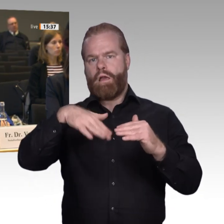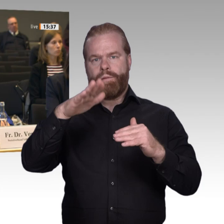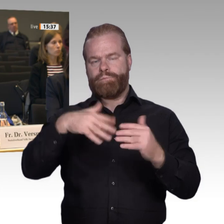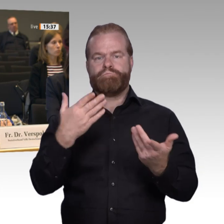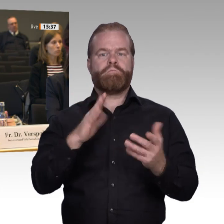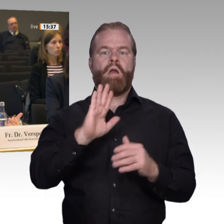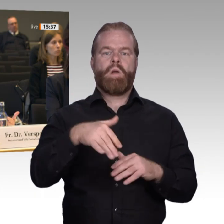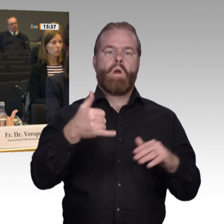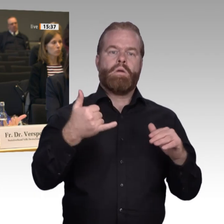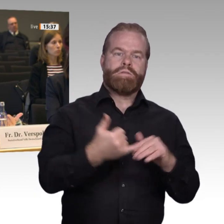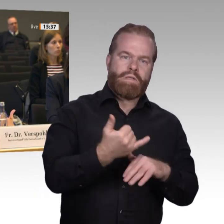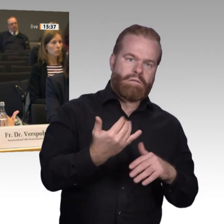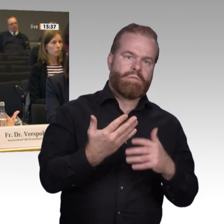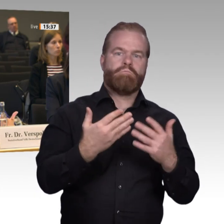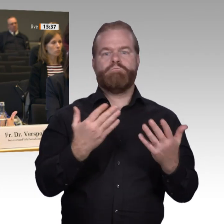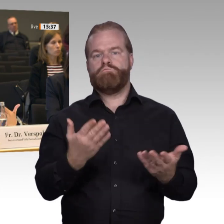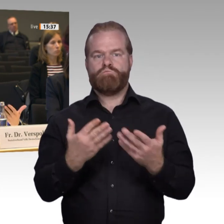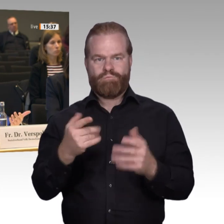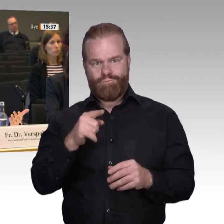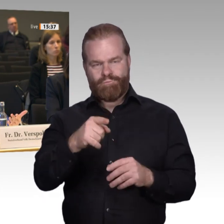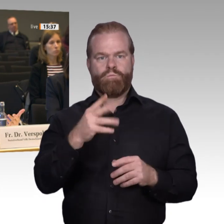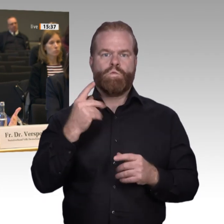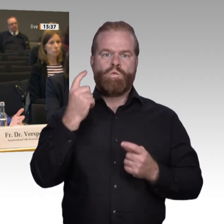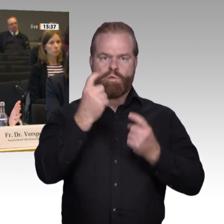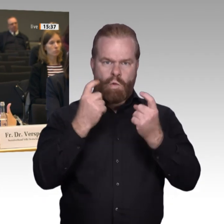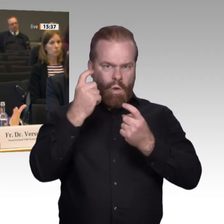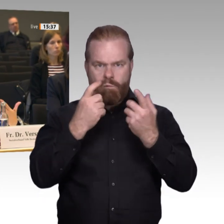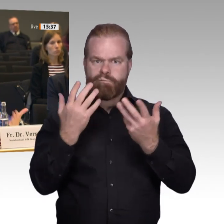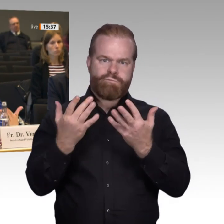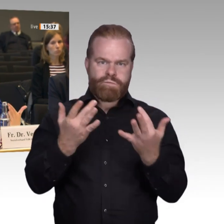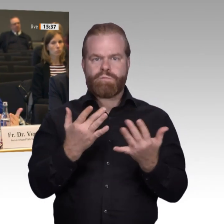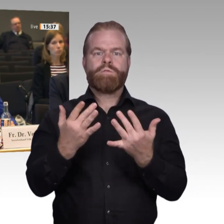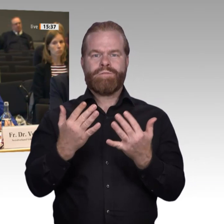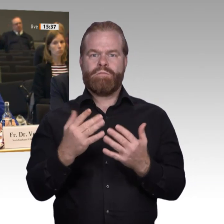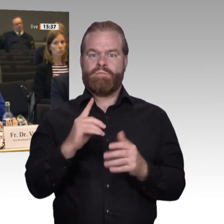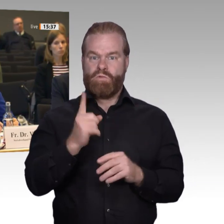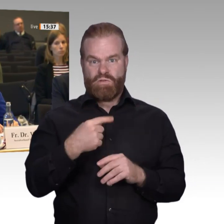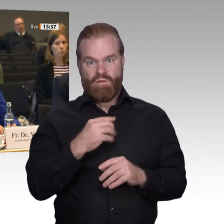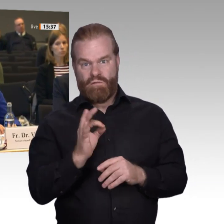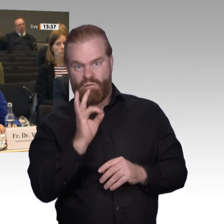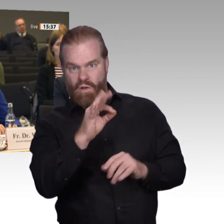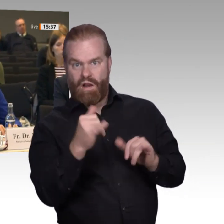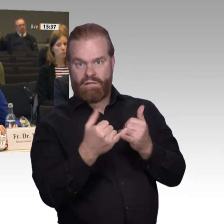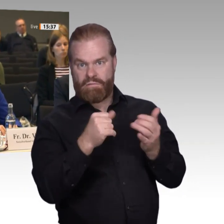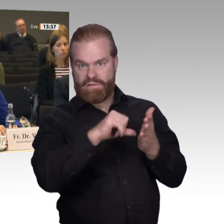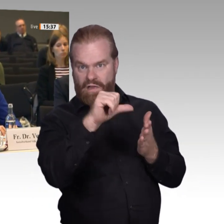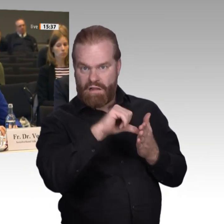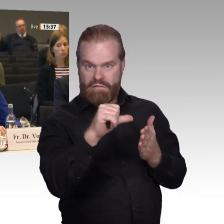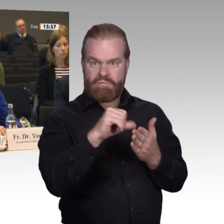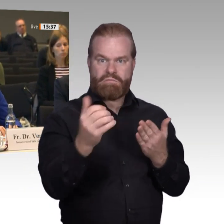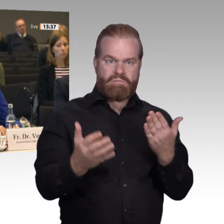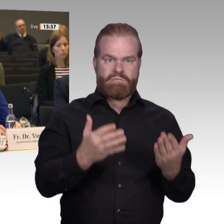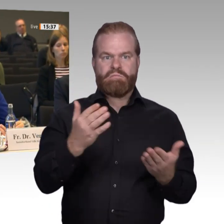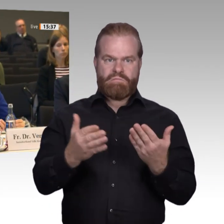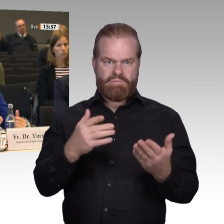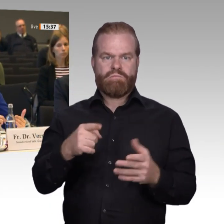Eltern zahlen. Das führt häufig vorher schon zu Spannungen unter Geschwistern, in Schwiegerkonstellationen, auch wenn im Endeffekt niemals